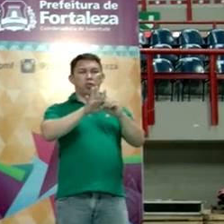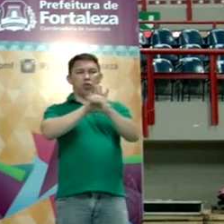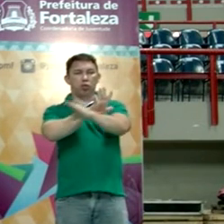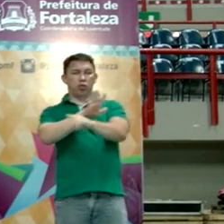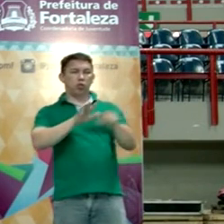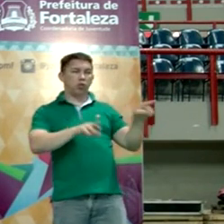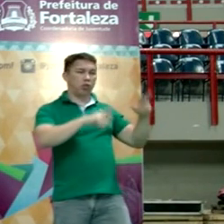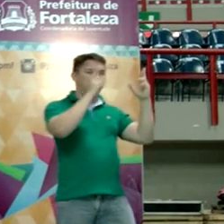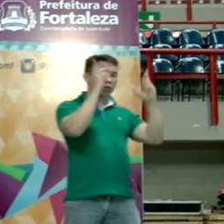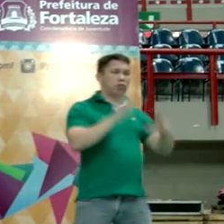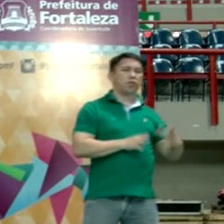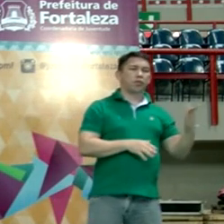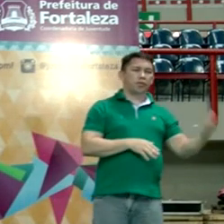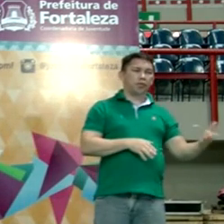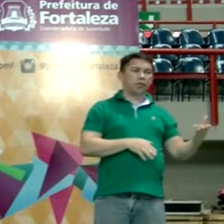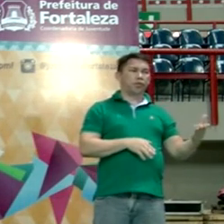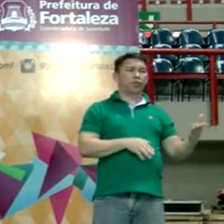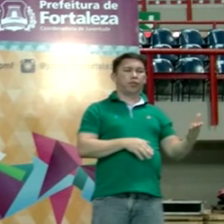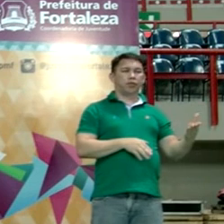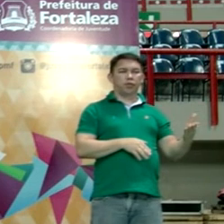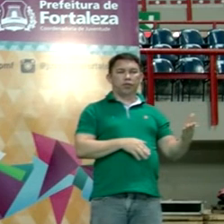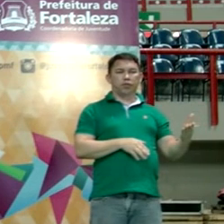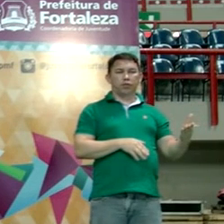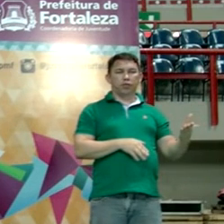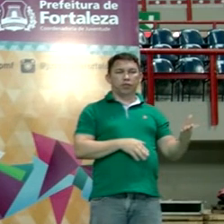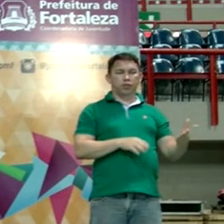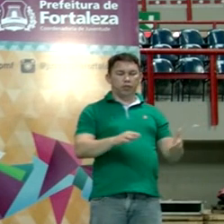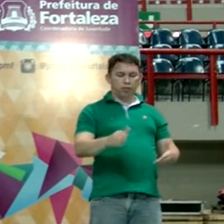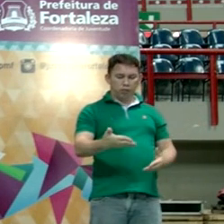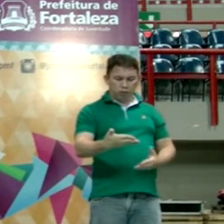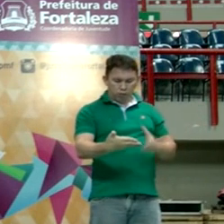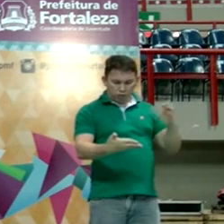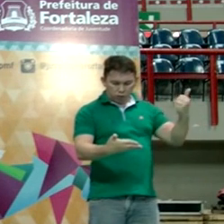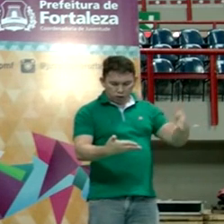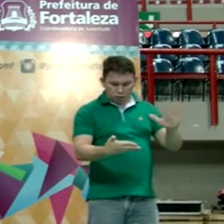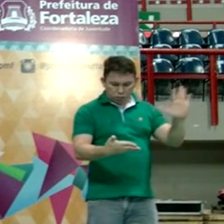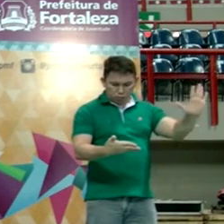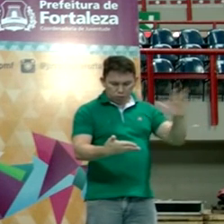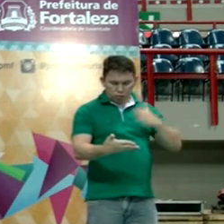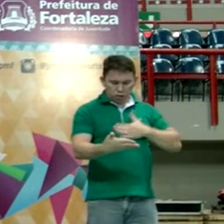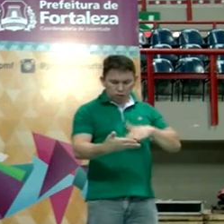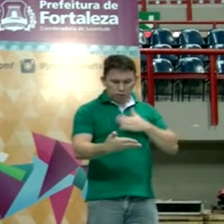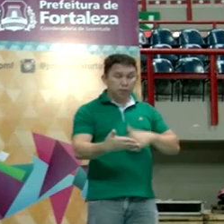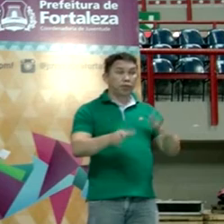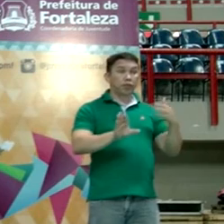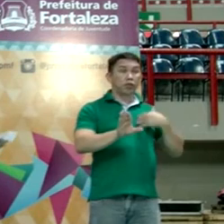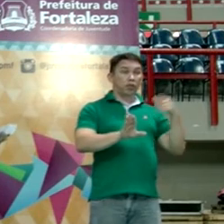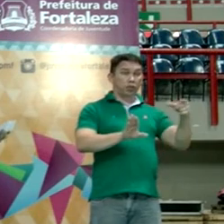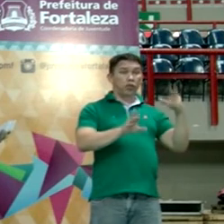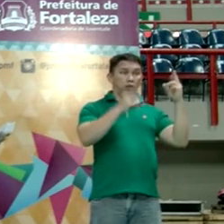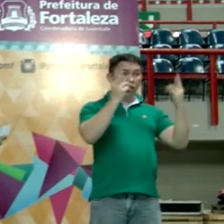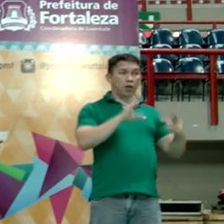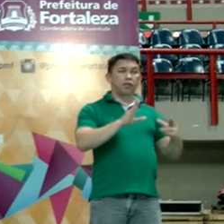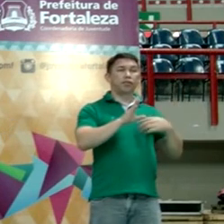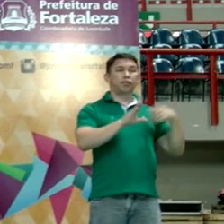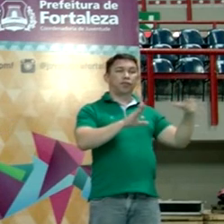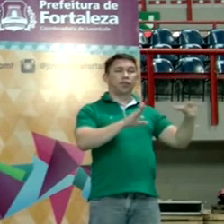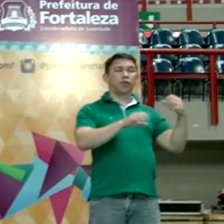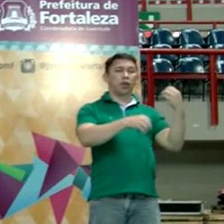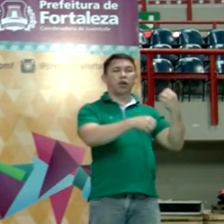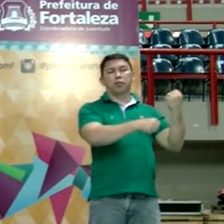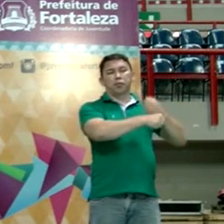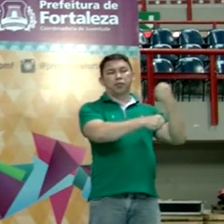soviéticos promoveram a reconstrução, falo já, muito bem, os soviéticos